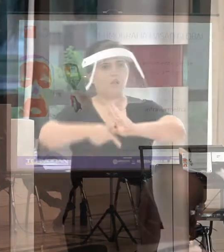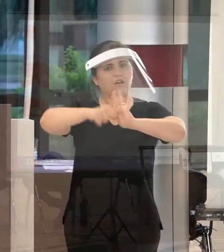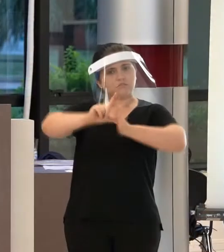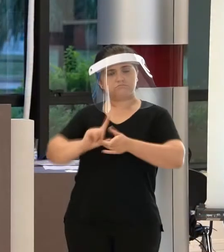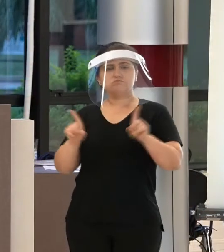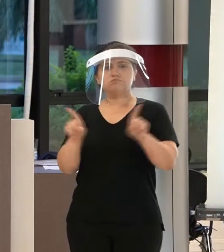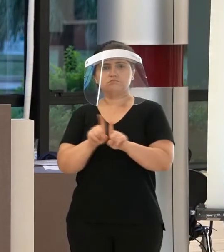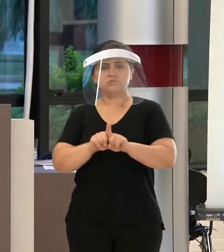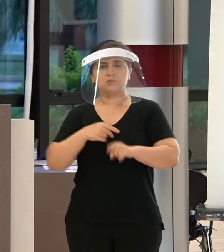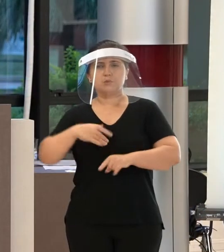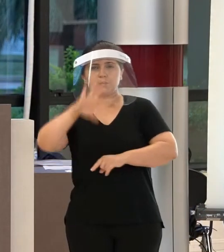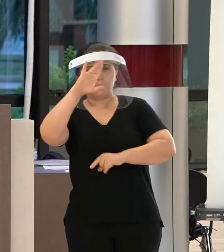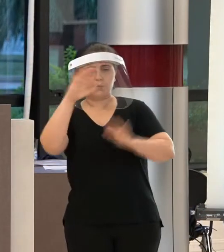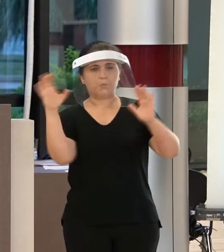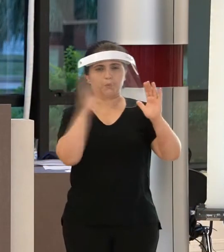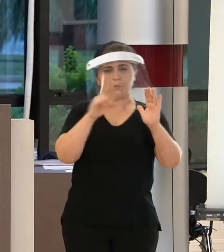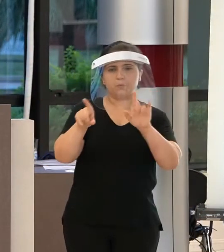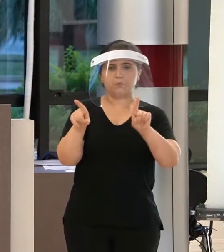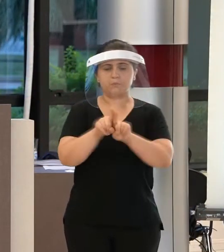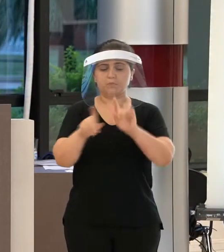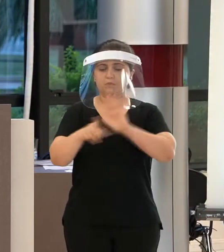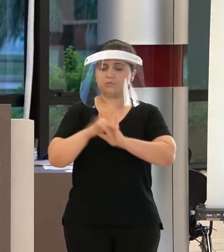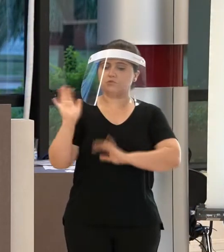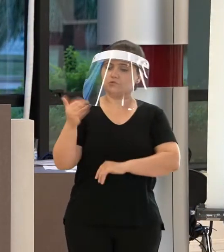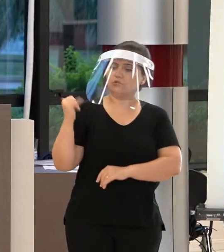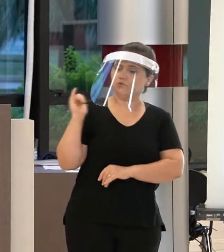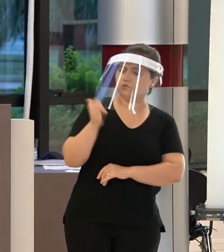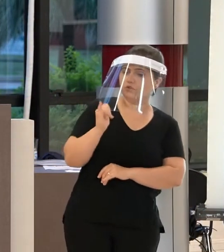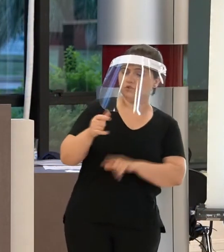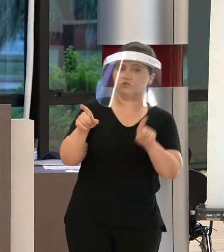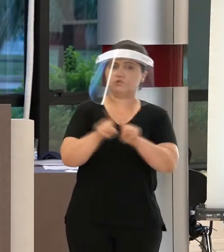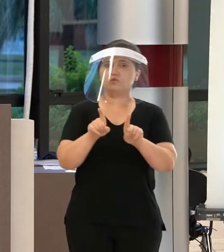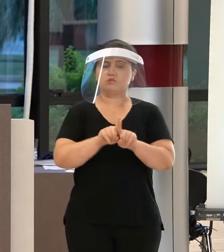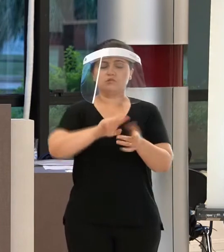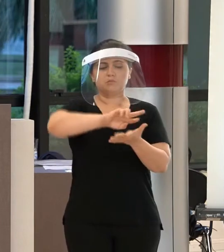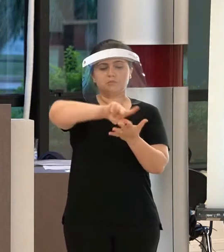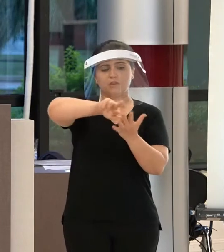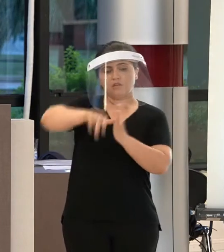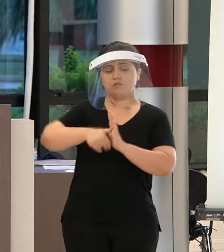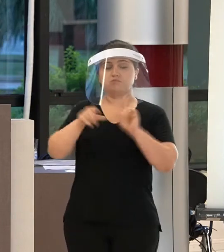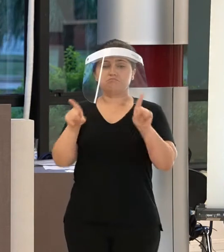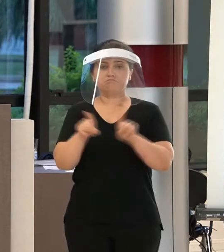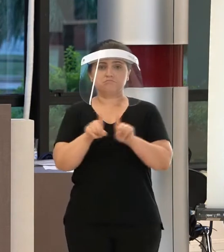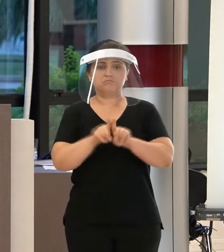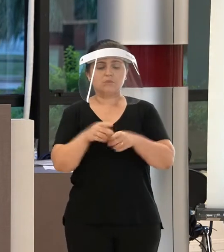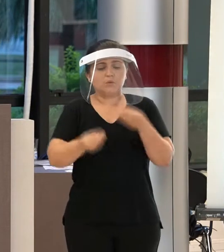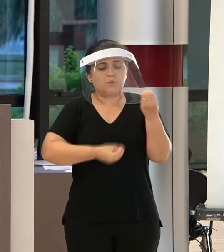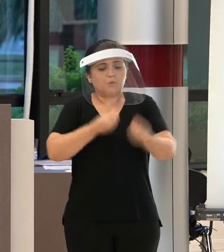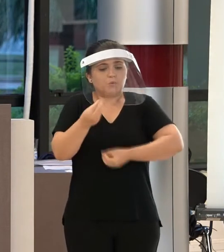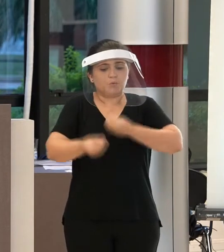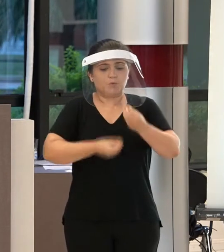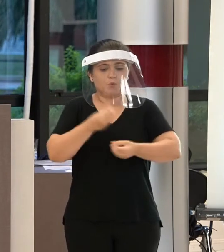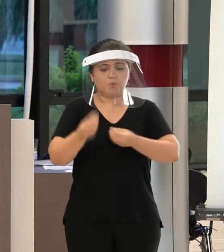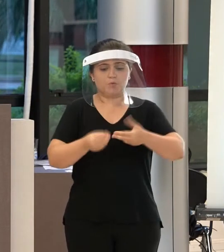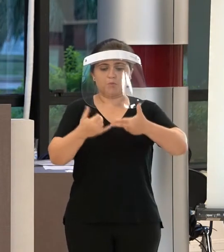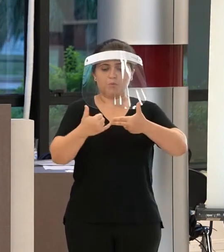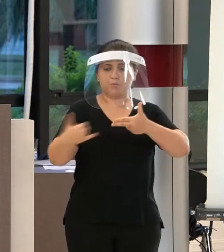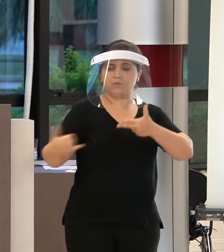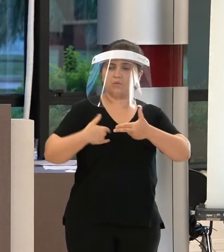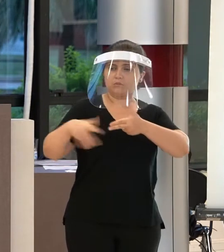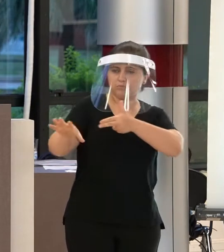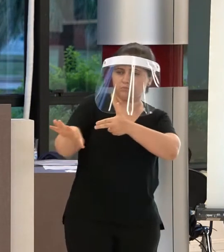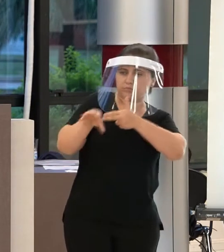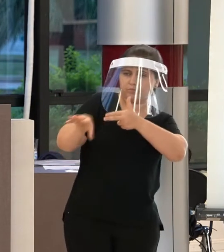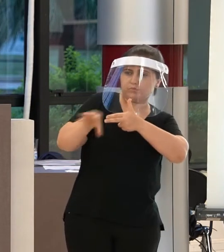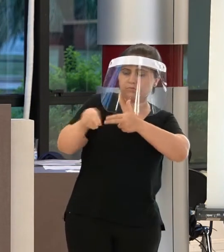a nossa temperatura, né? Já foi dito aí as várias aplicações dela. Como que a termografia